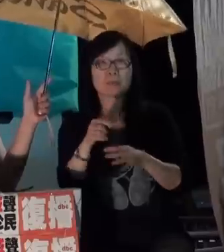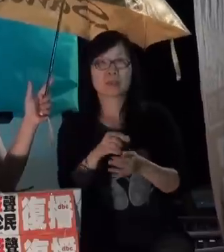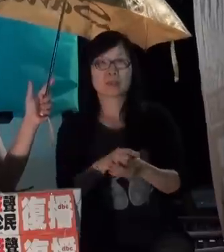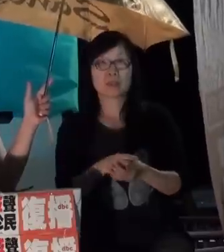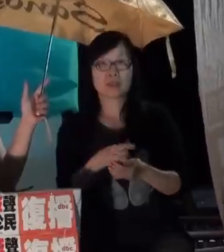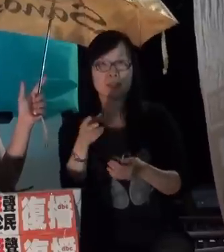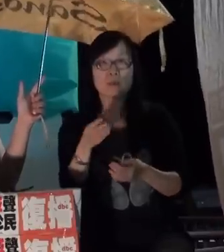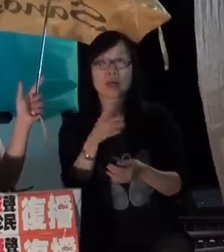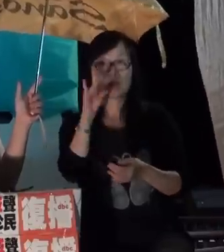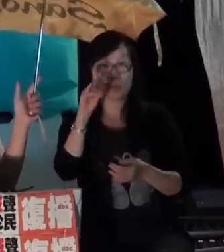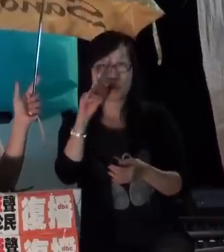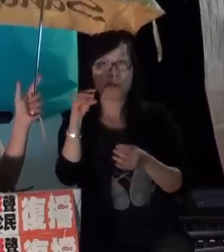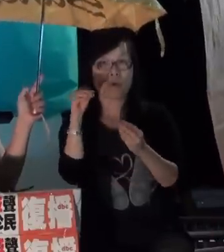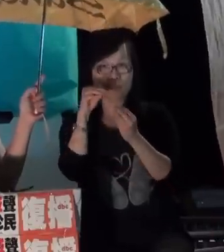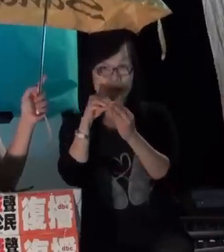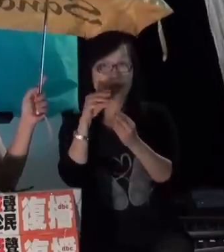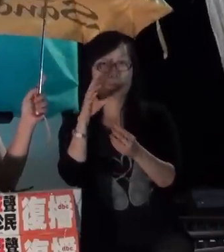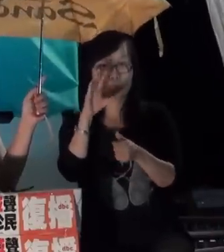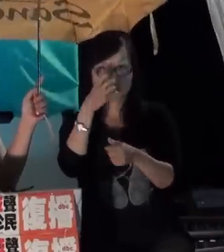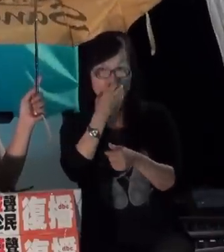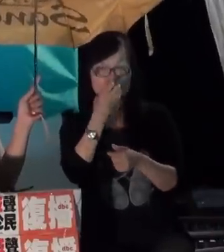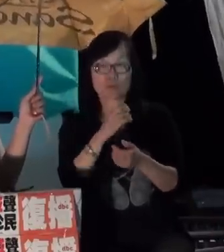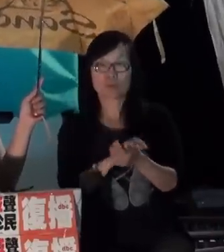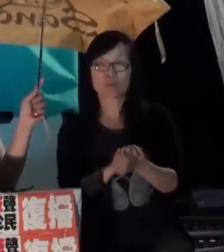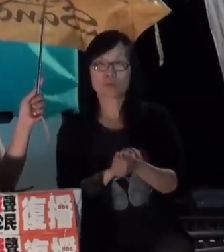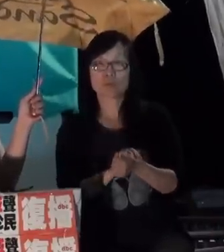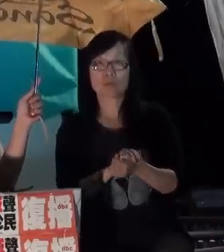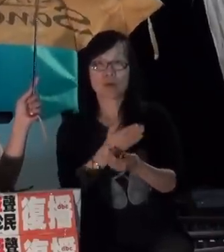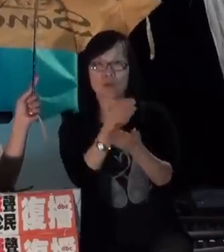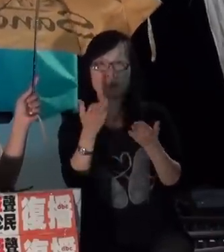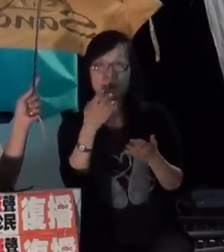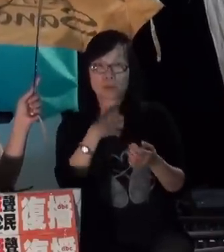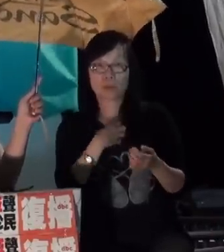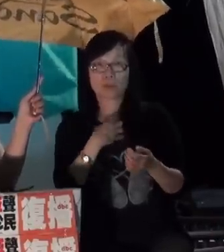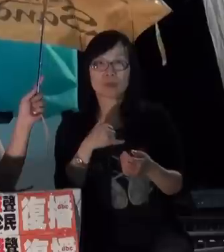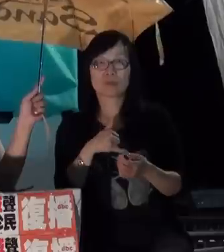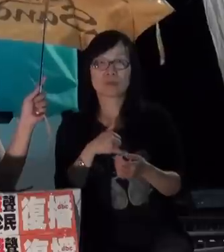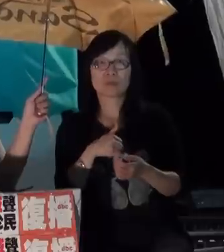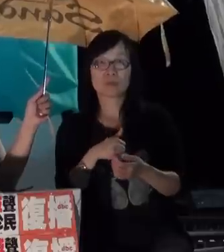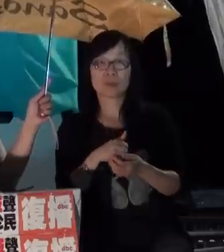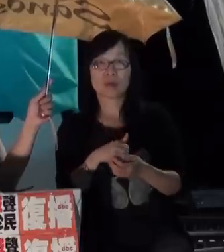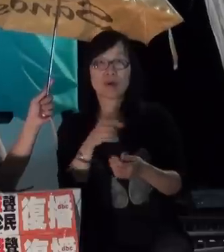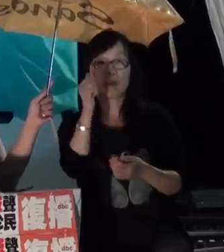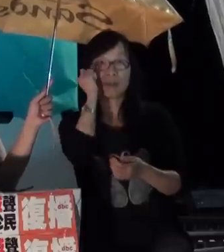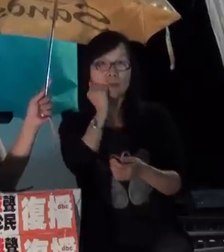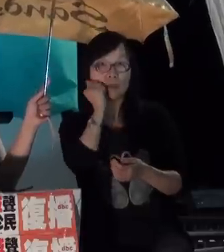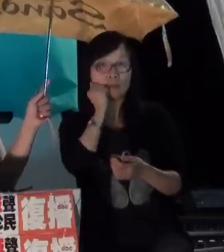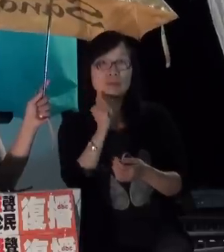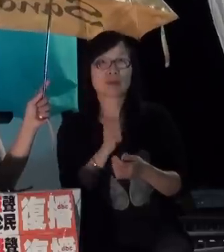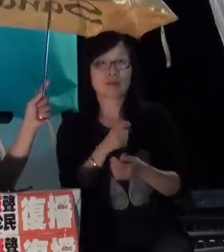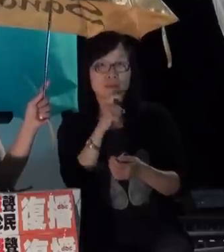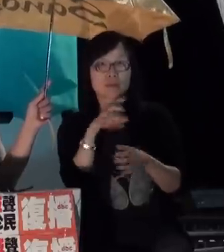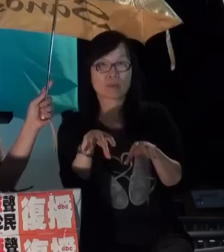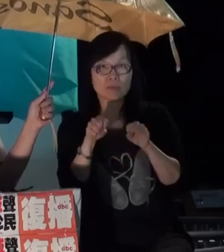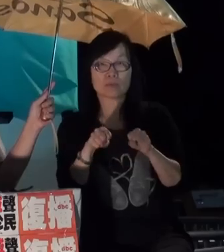狼吞書咧，佢就講到即係而家大家會覺得就係話佢一上台之後咧，啲老人家有救啦，係咪啊？